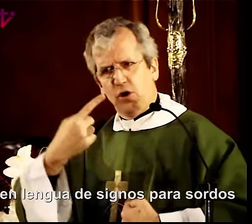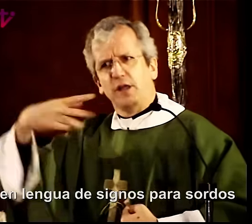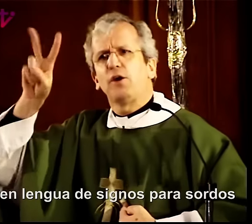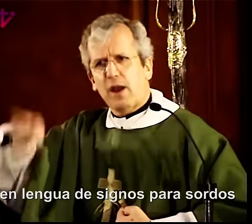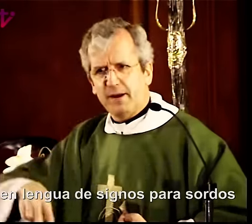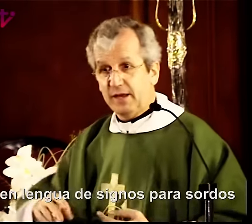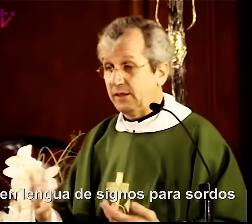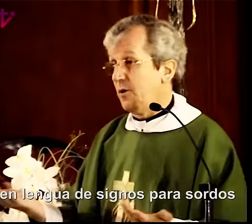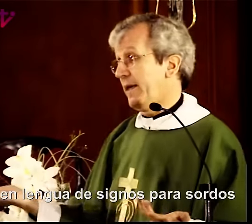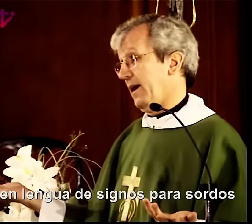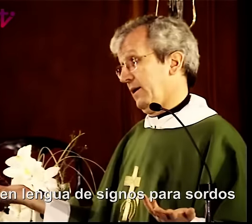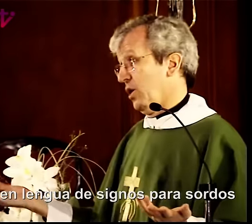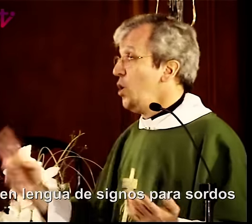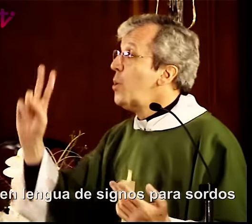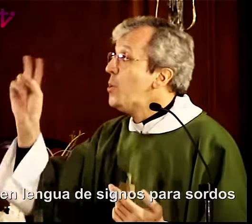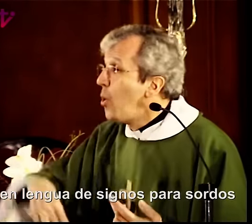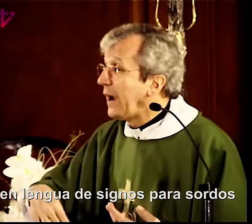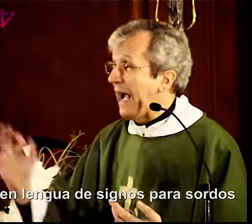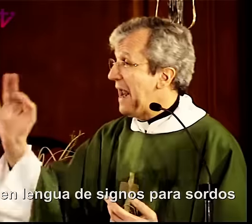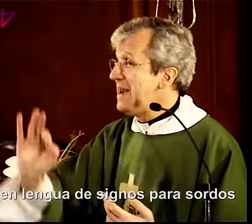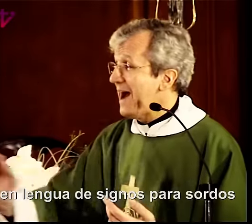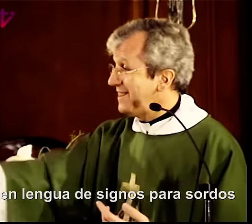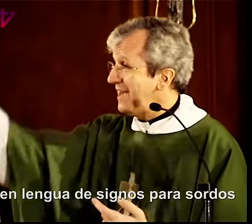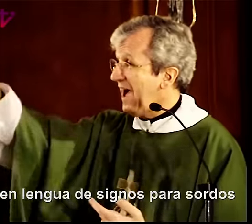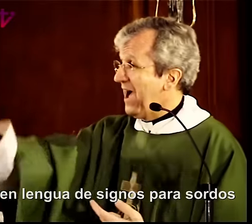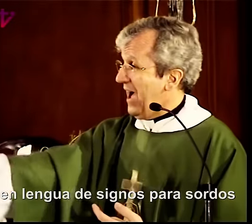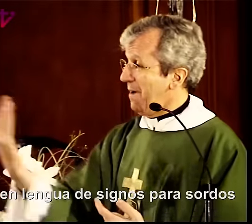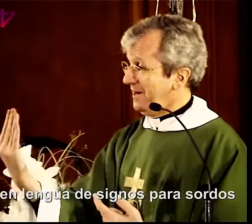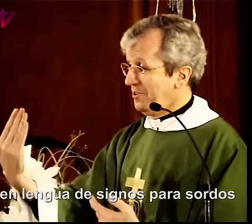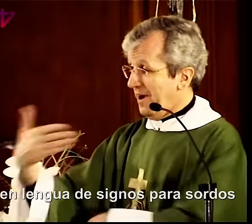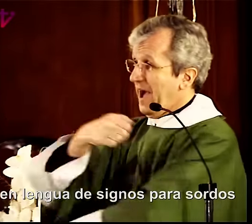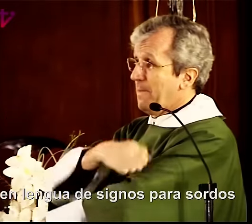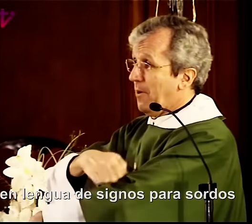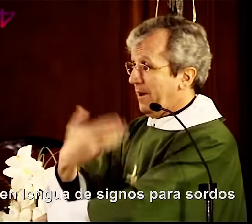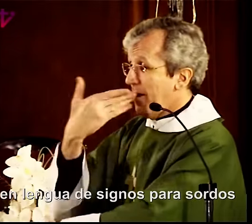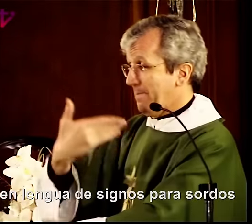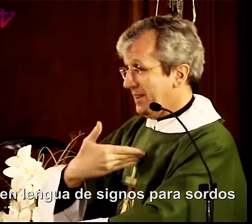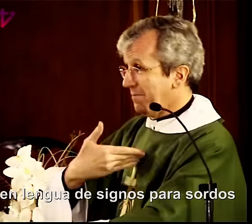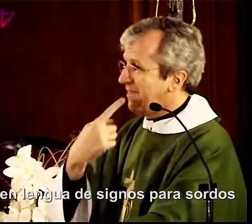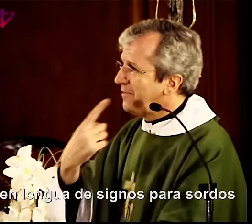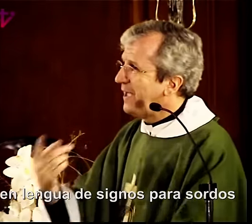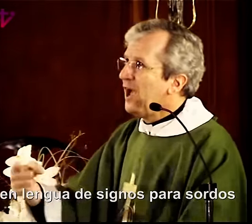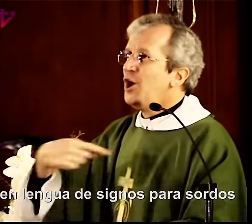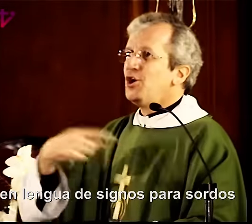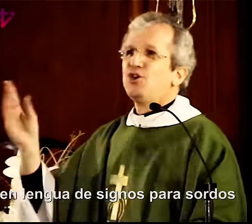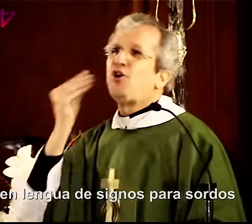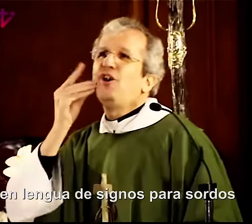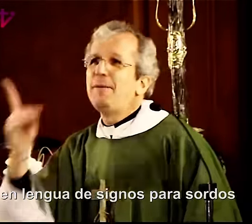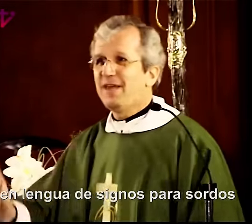digo la verdad, digo, hombre, nunca nadie ha venido pobre a pedirme diciéndome, yo le miento,